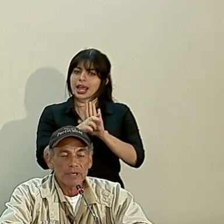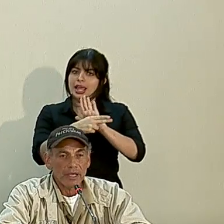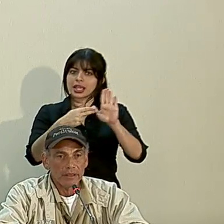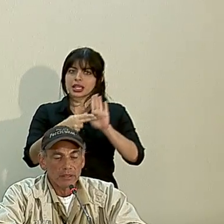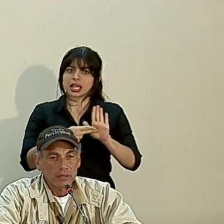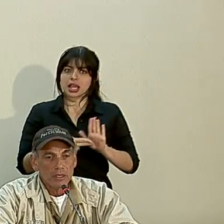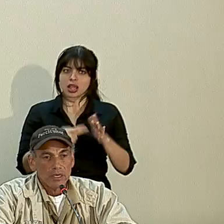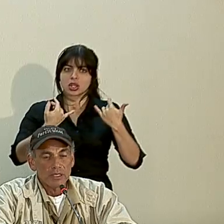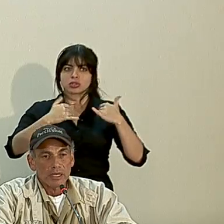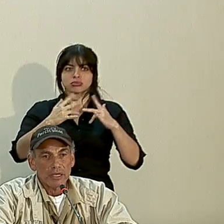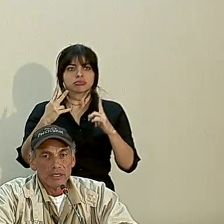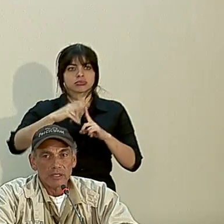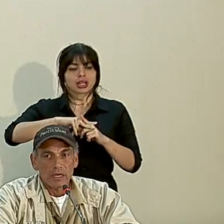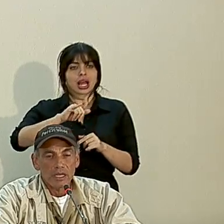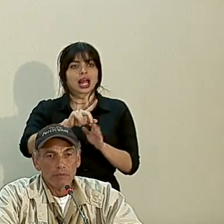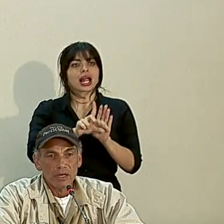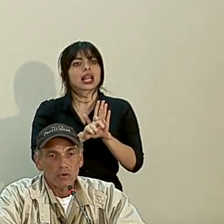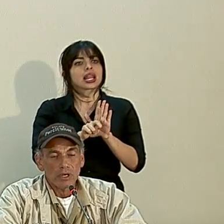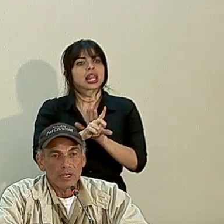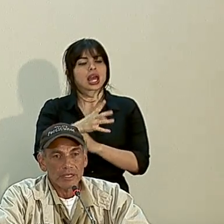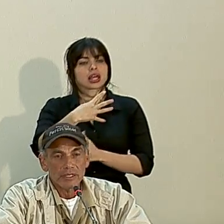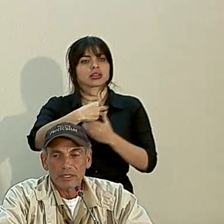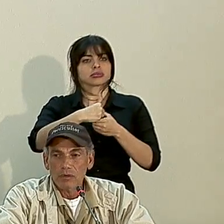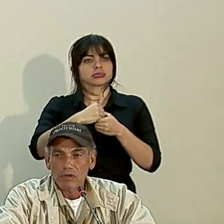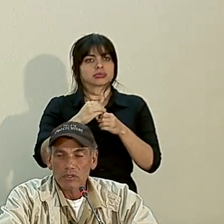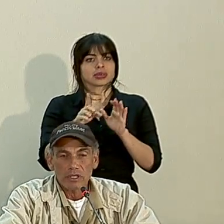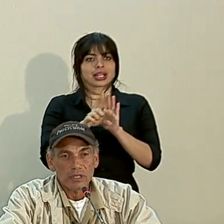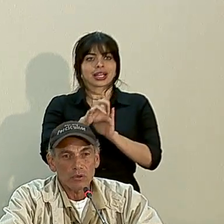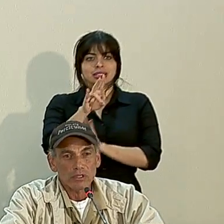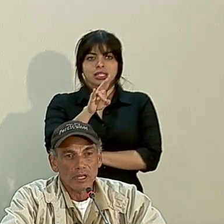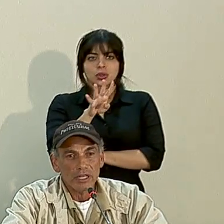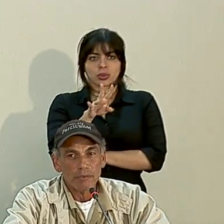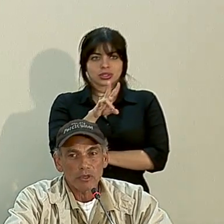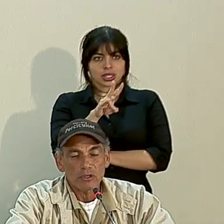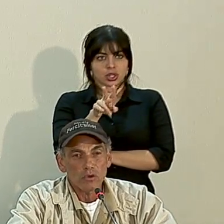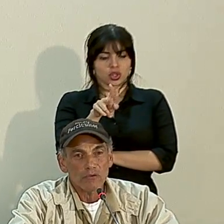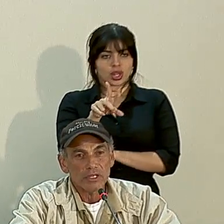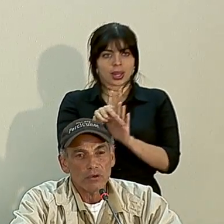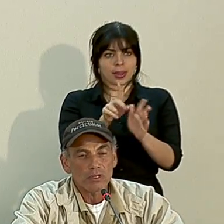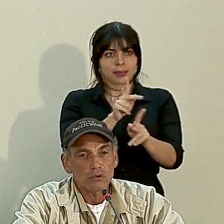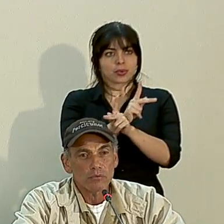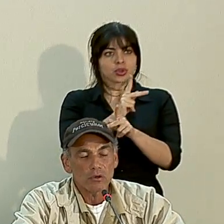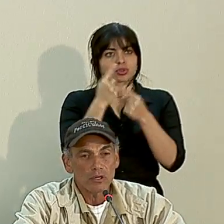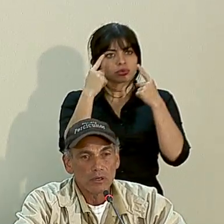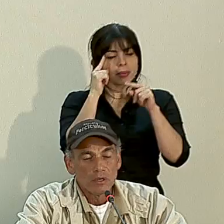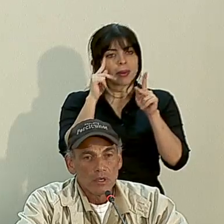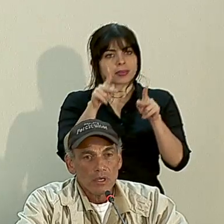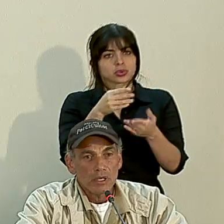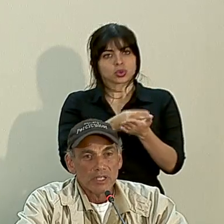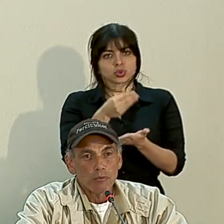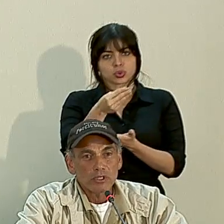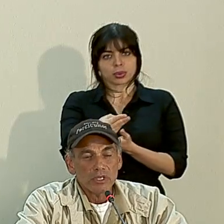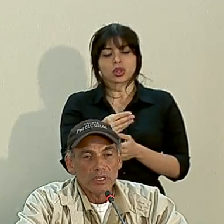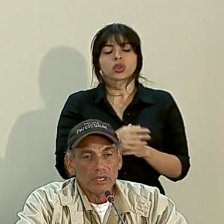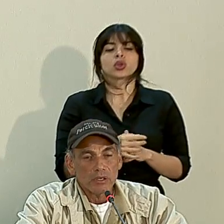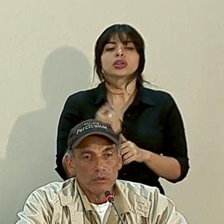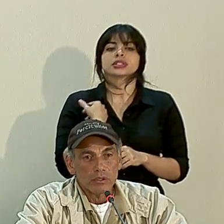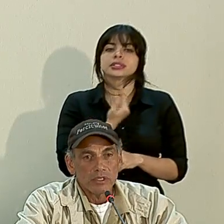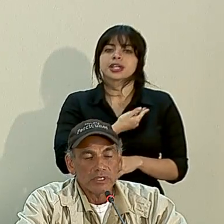está vigente. Esa ley está en el marco de la ley 7472, que es la ley de protección efectiva del consumidor.